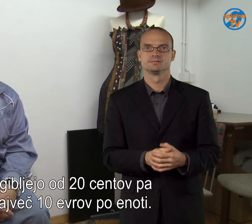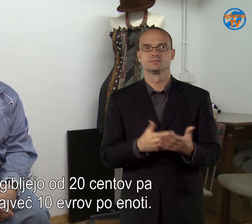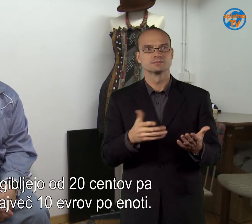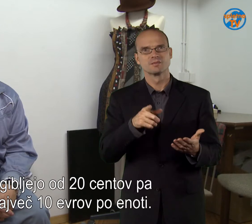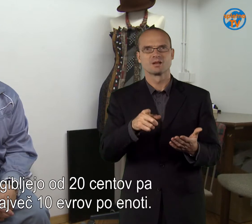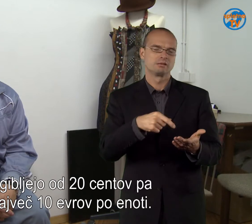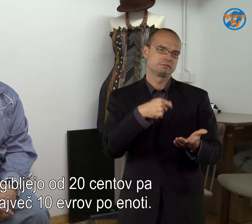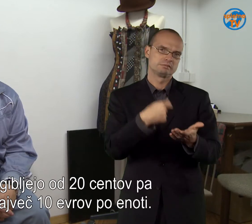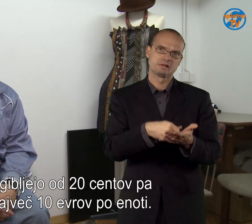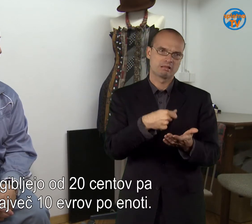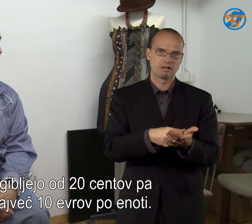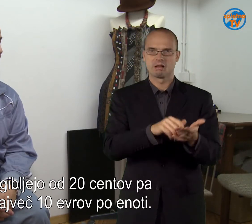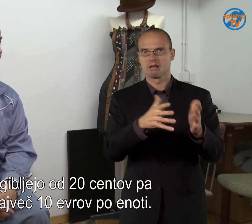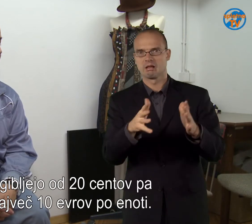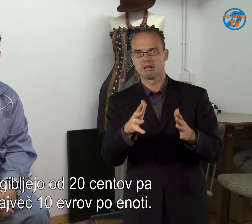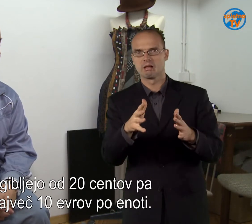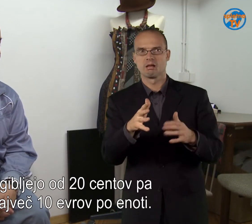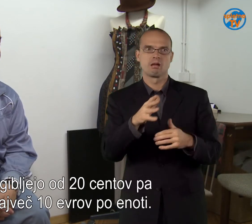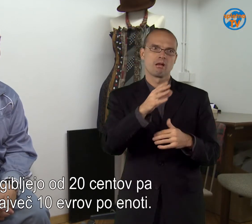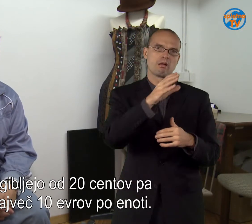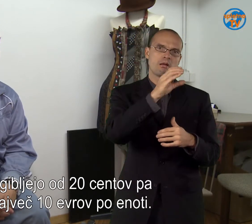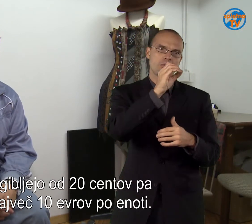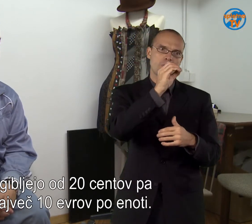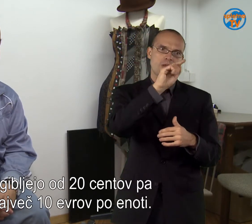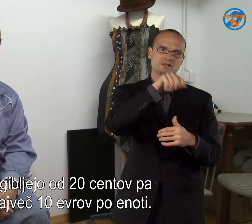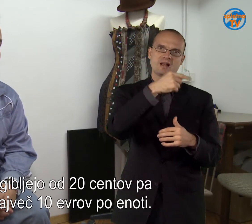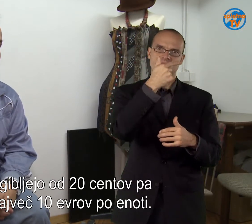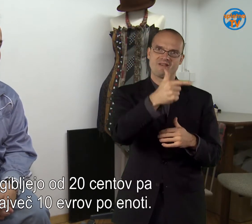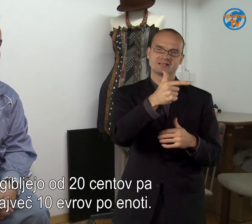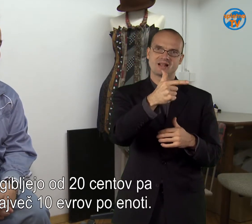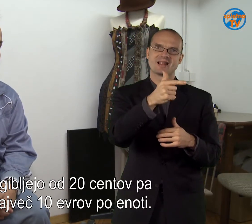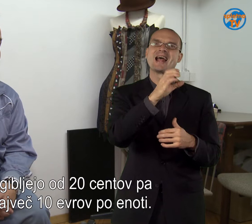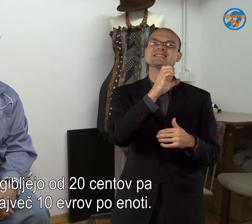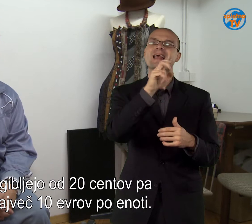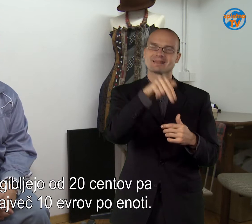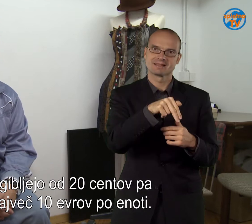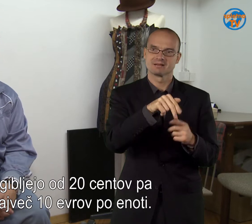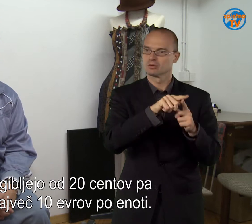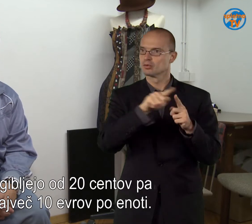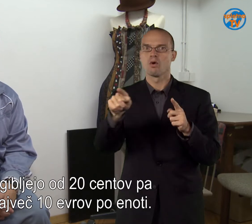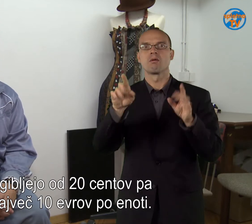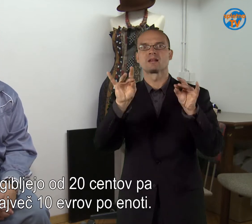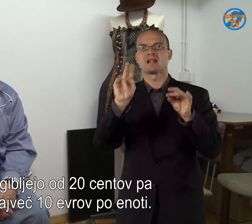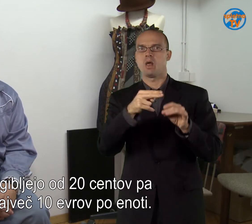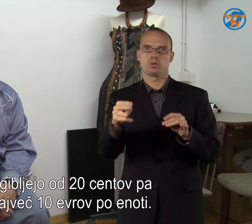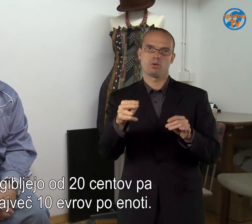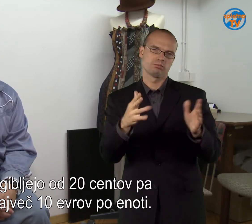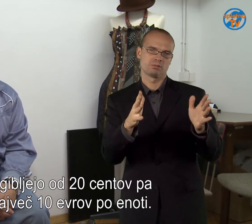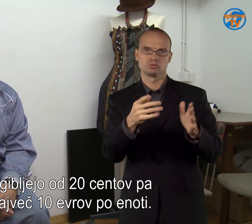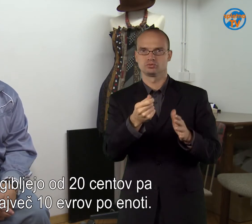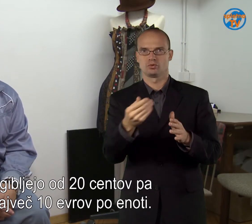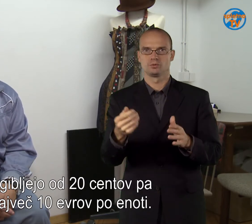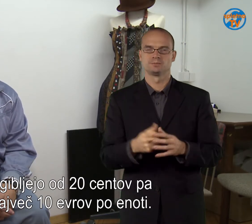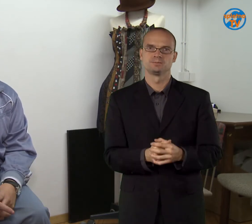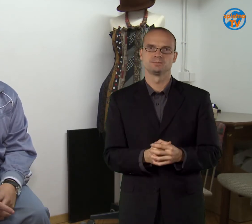Cene se gibljajo tam od 0,20 centov pa tam do največ 10 evrov po enoti.